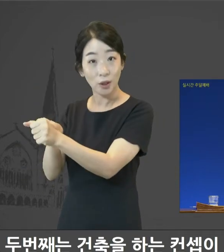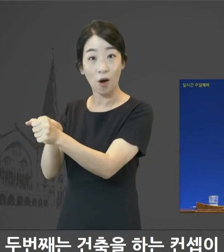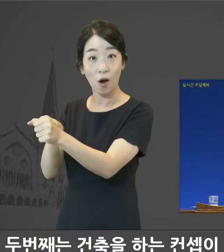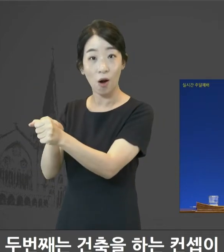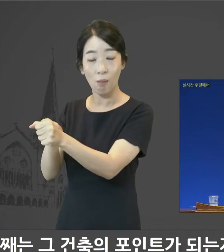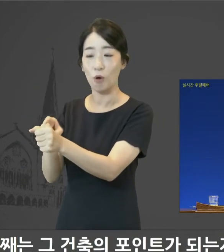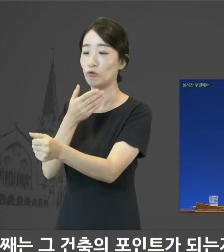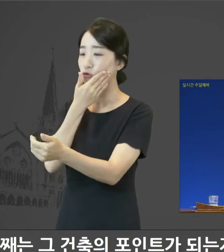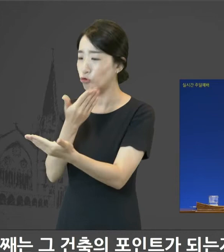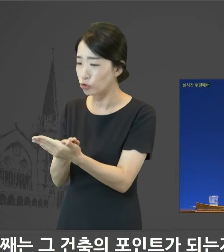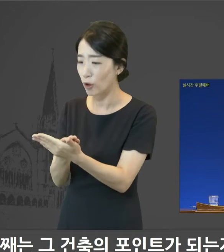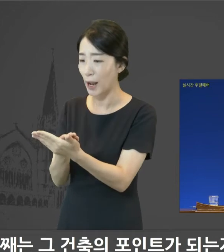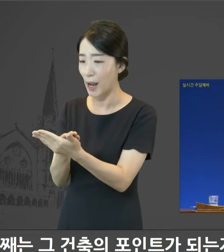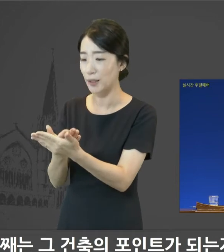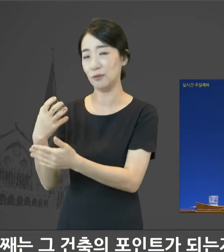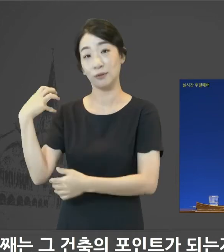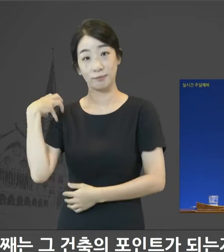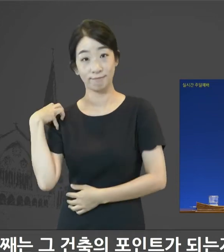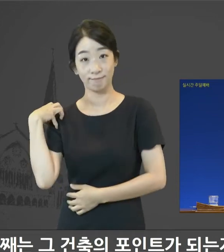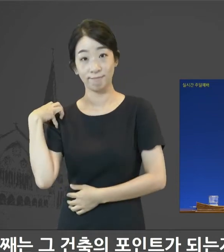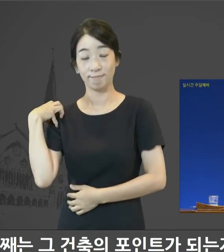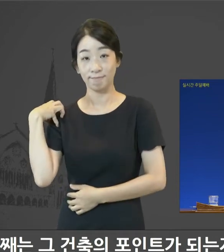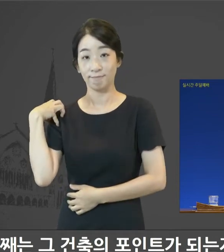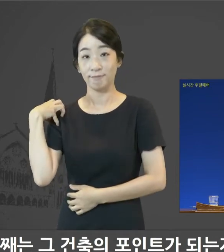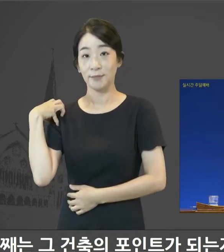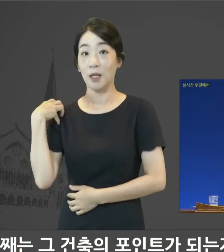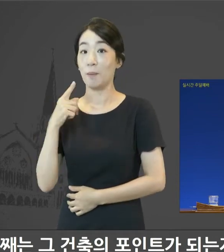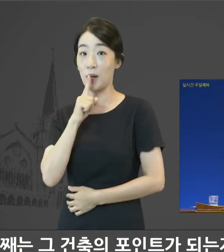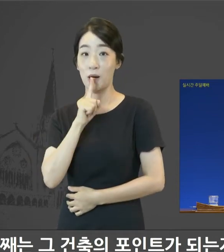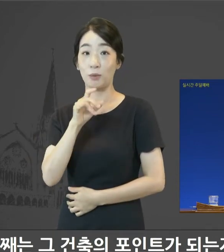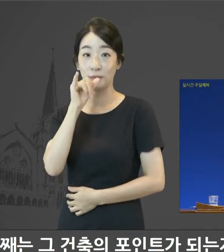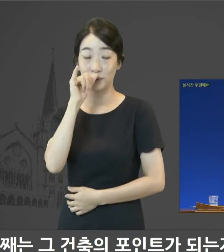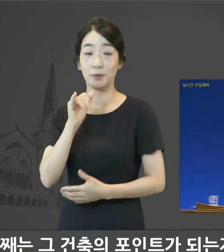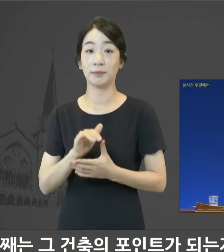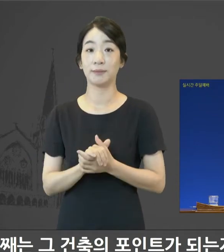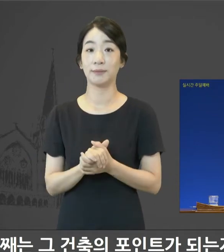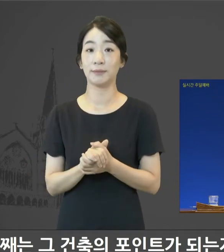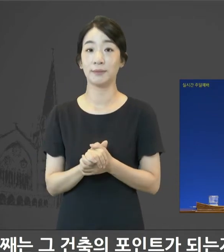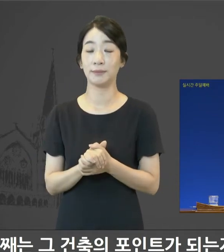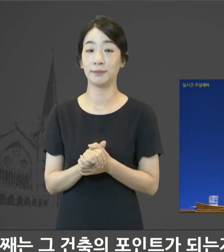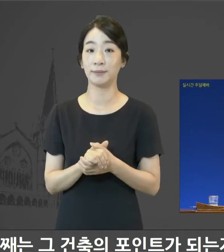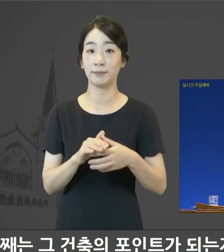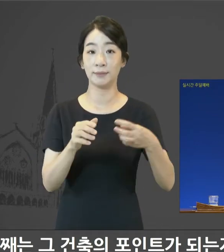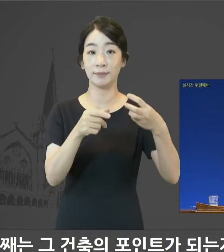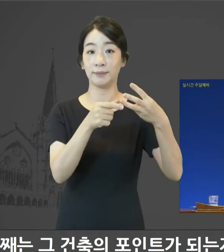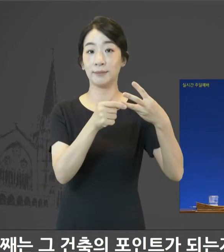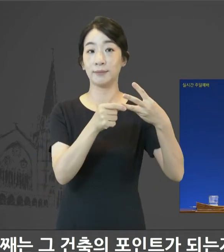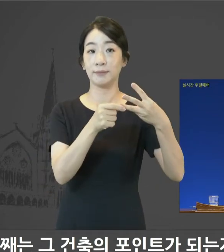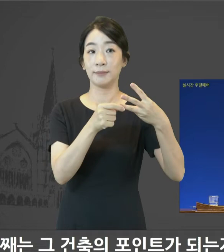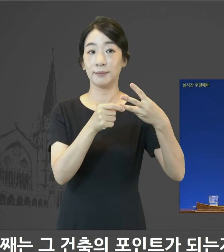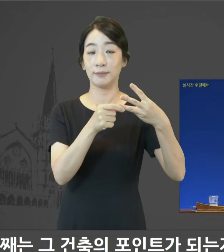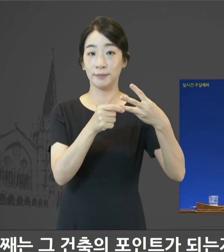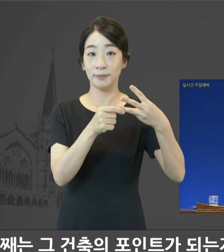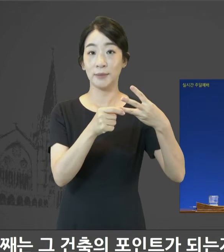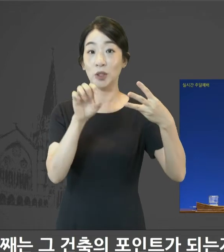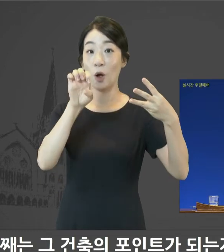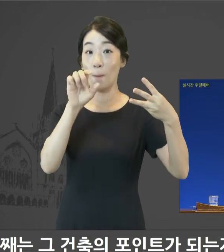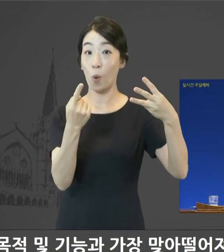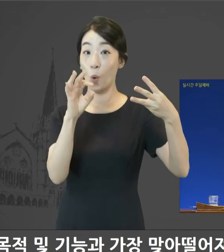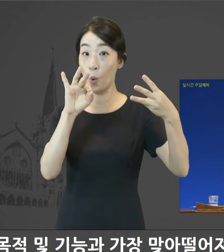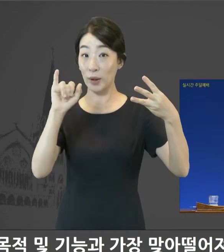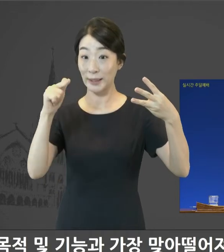가장 중요한 기능과 잘 맞아 떨어져야 한다고 얘기하면서 아울러 이